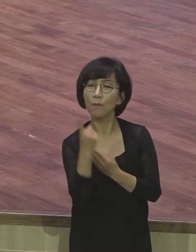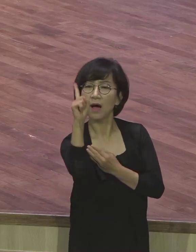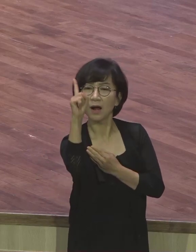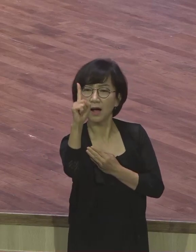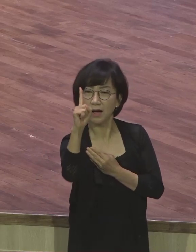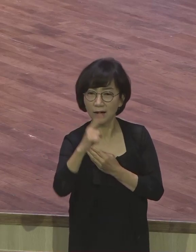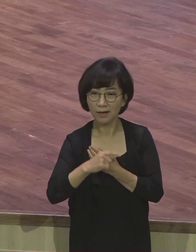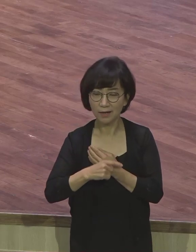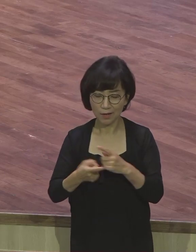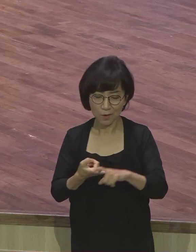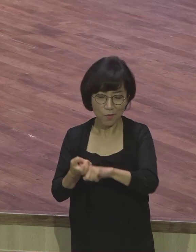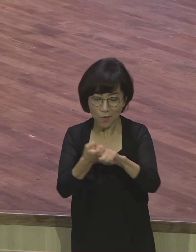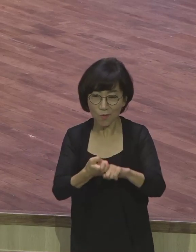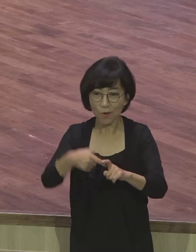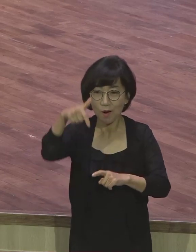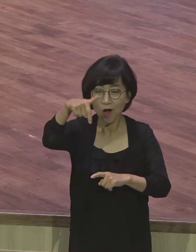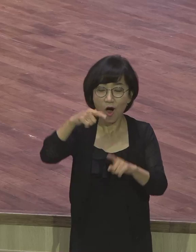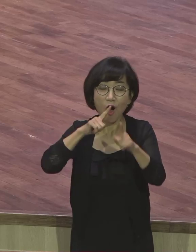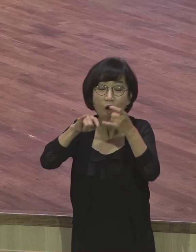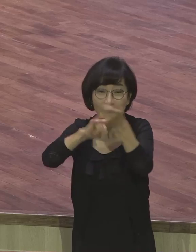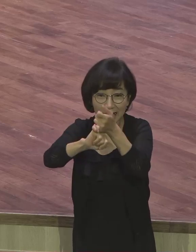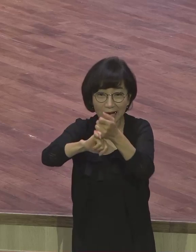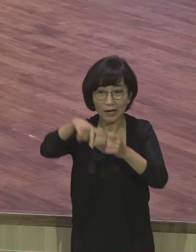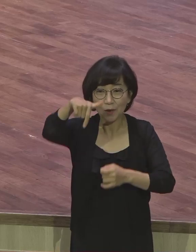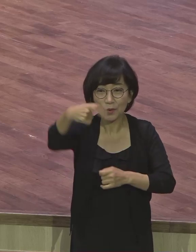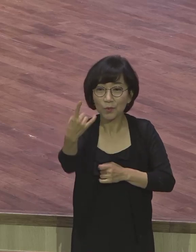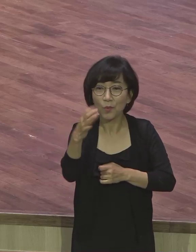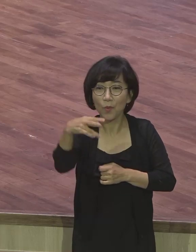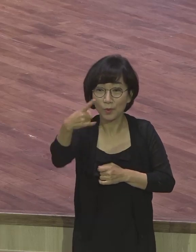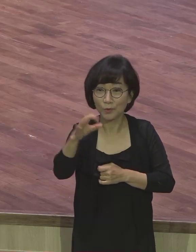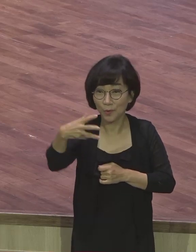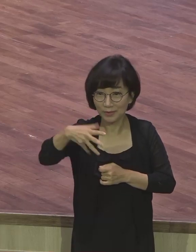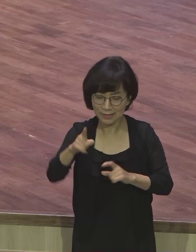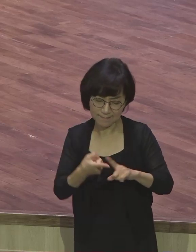언약 공동체를 이루는 힘을 강조하고 있어요.